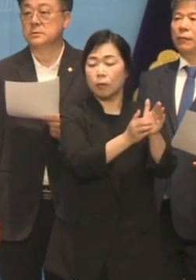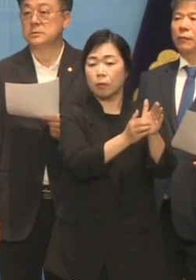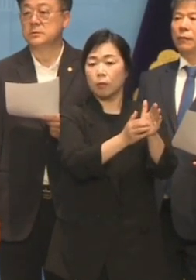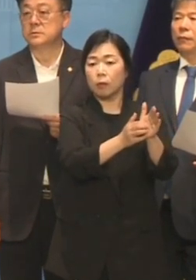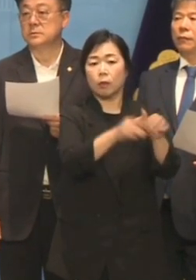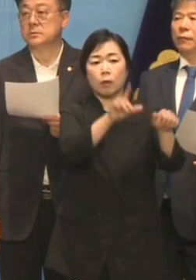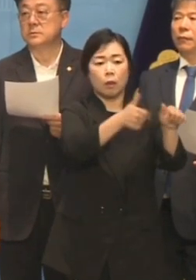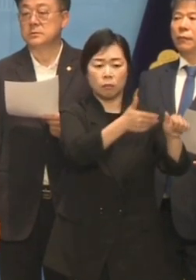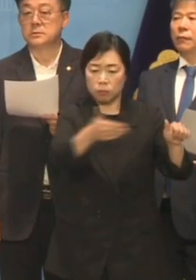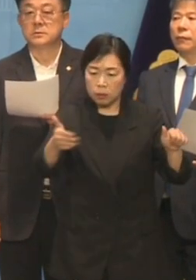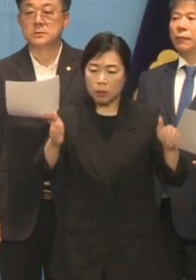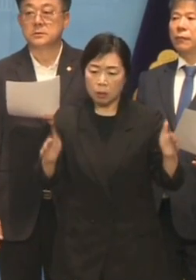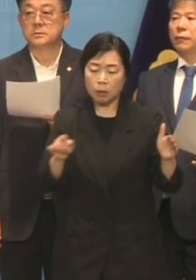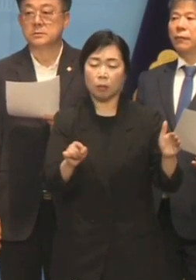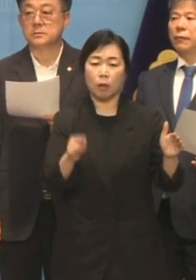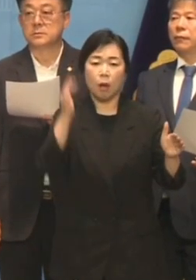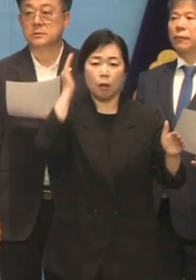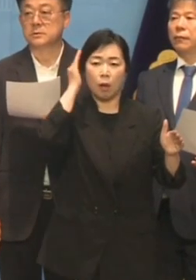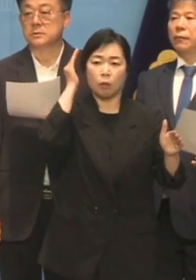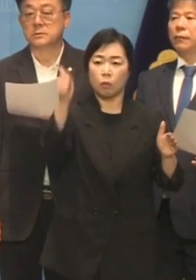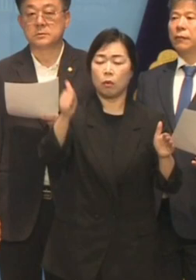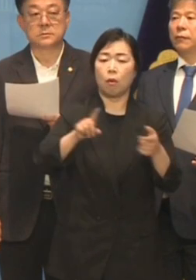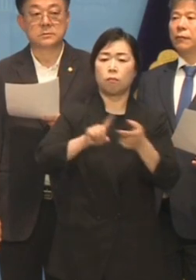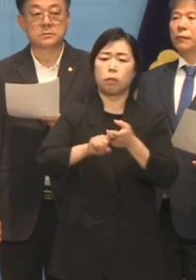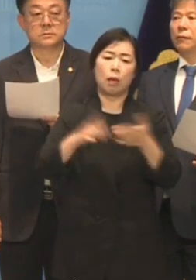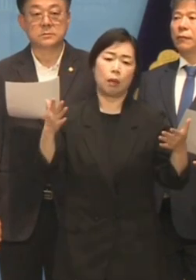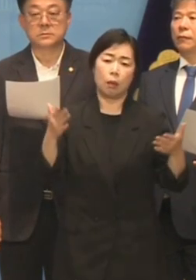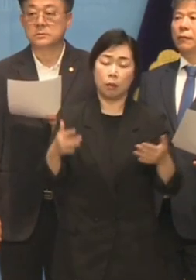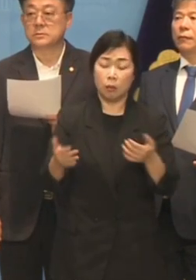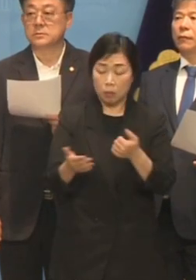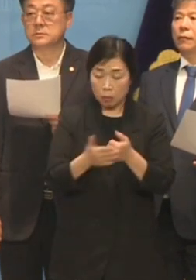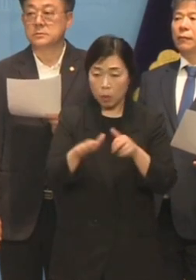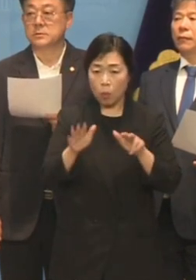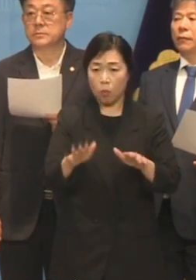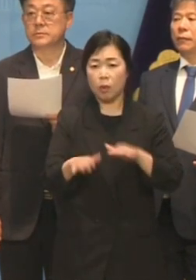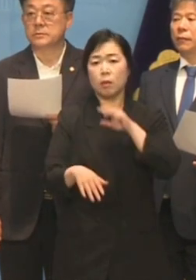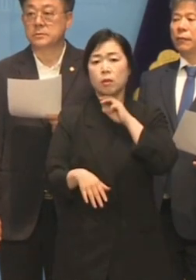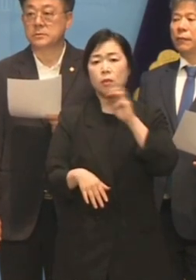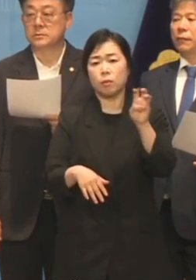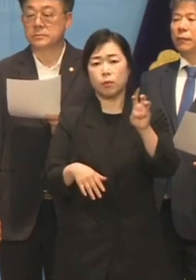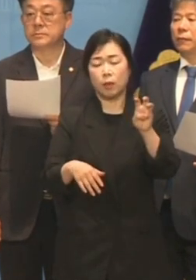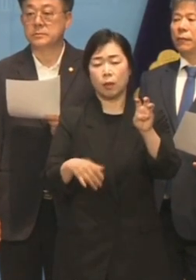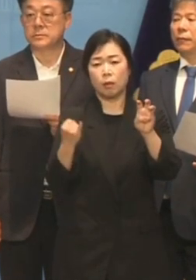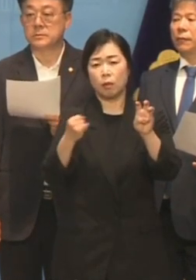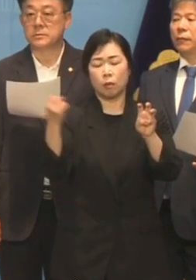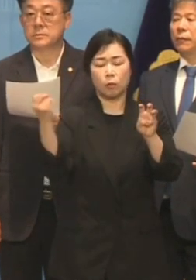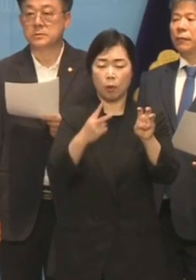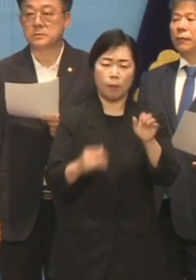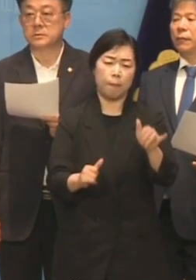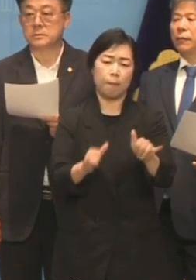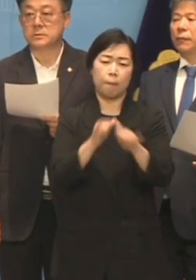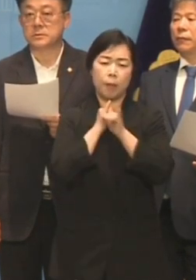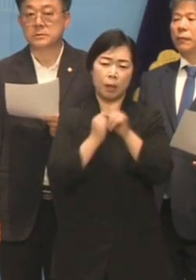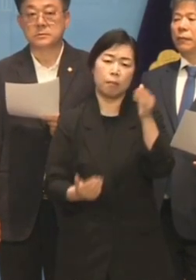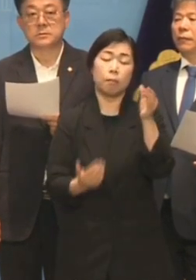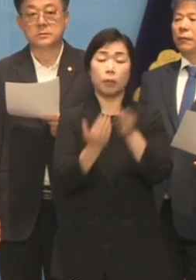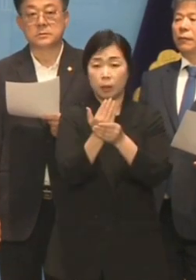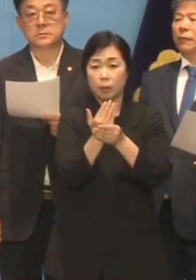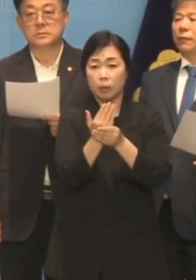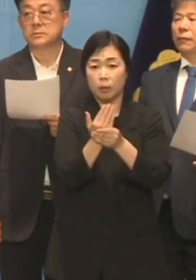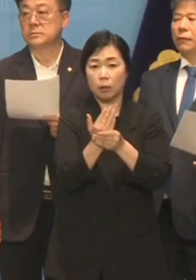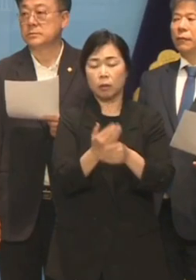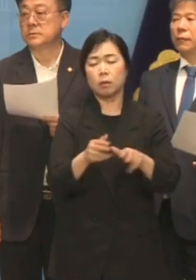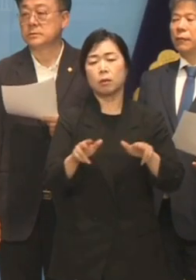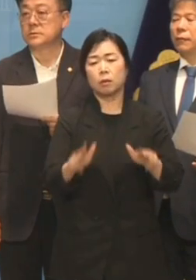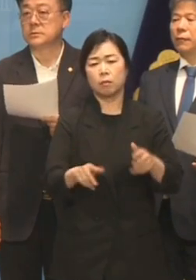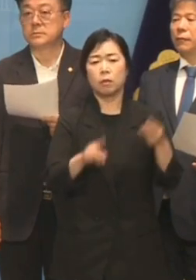사이 대통령의 무관심 때문에 오늘 30대 여성의 안타까운 비보를 접하게 되었습니다.